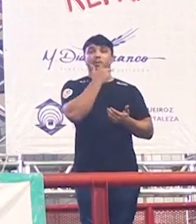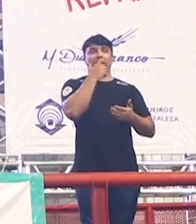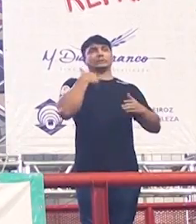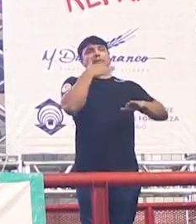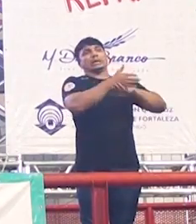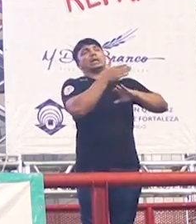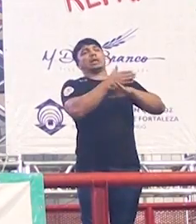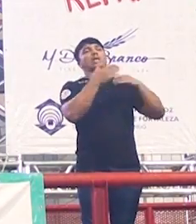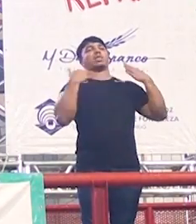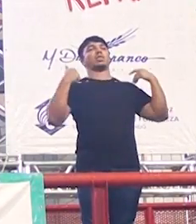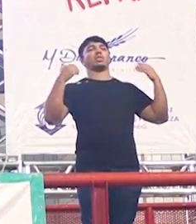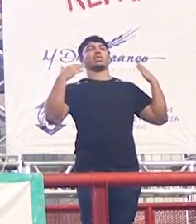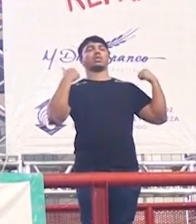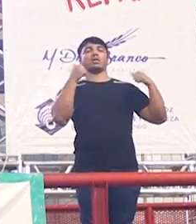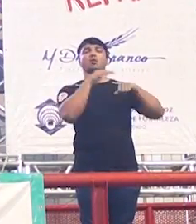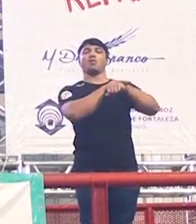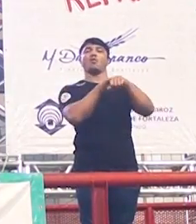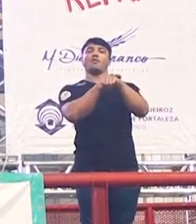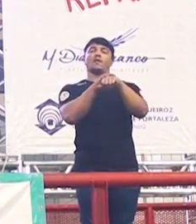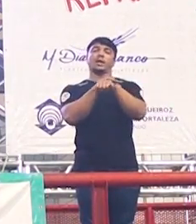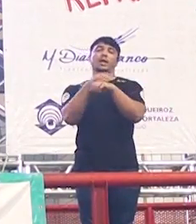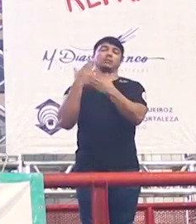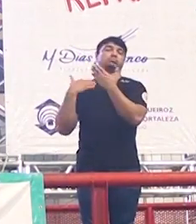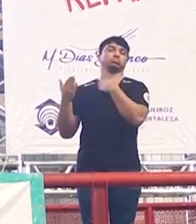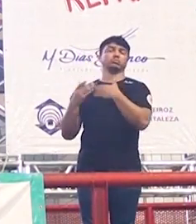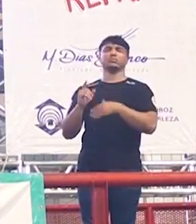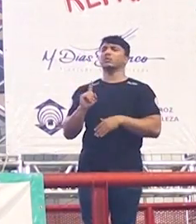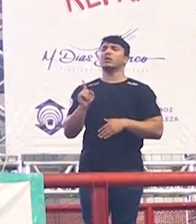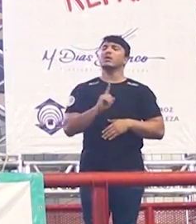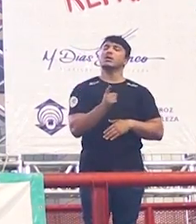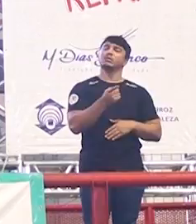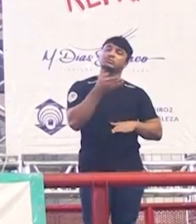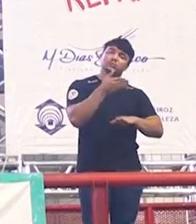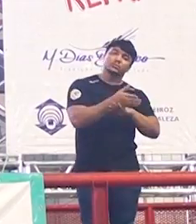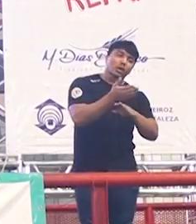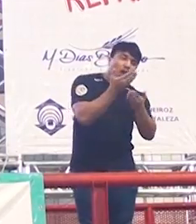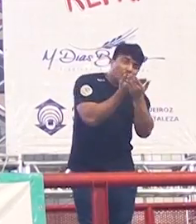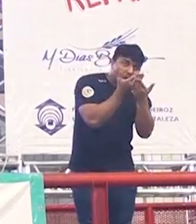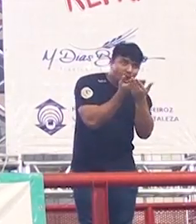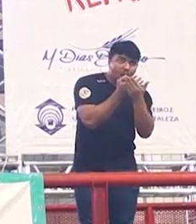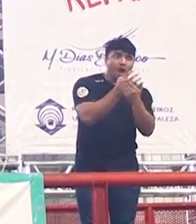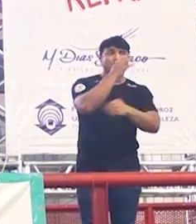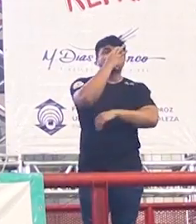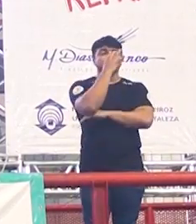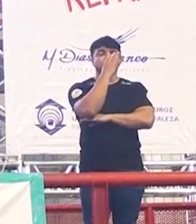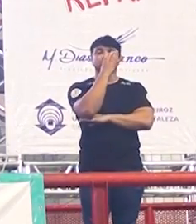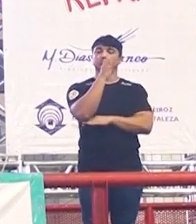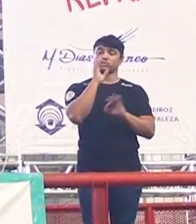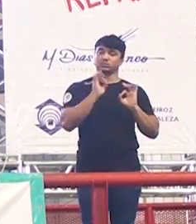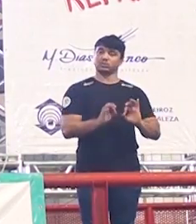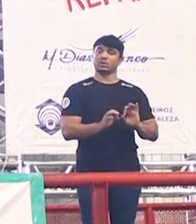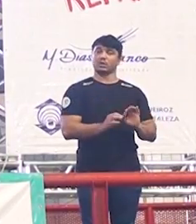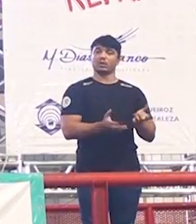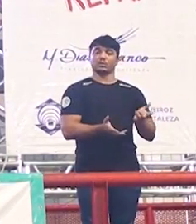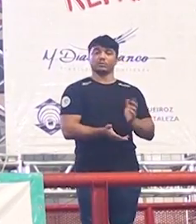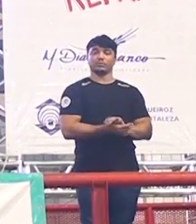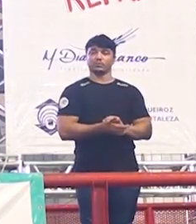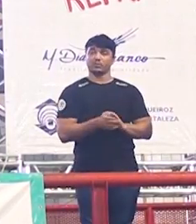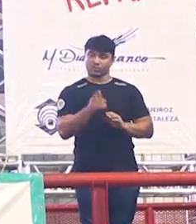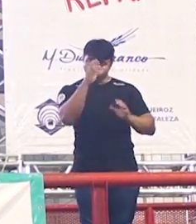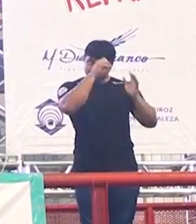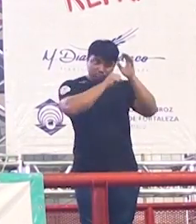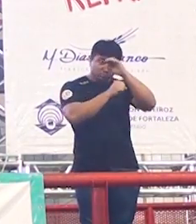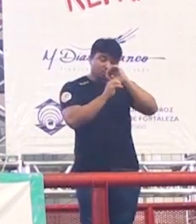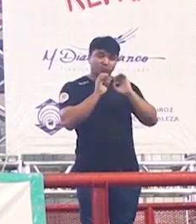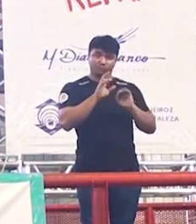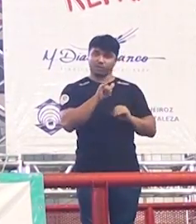passear. Está aqui, presta atenção, ouve o que os professores têm para dizer, junta as informações, e aí você